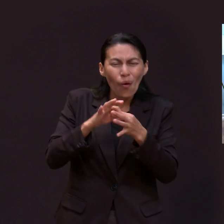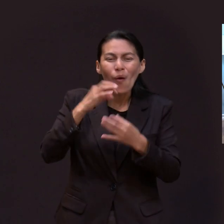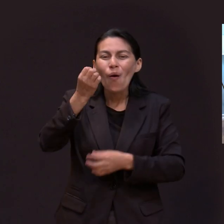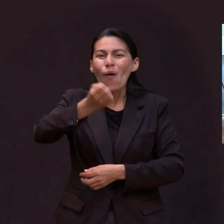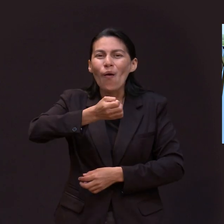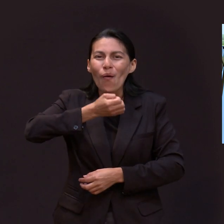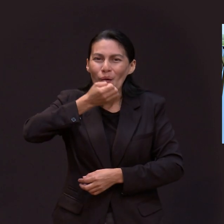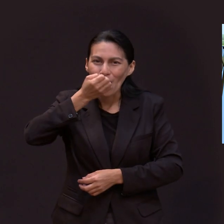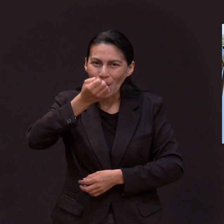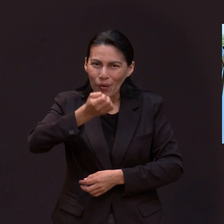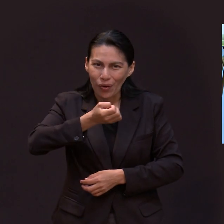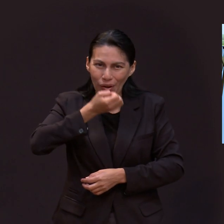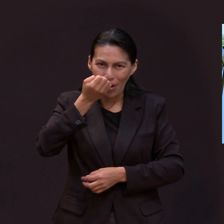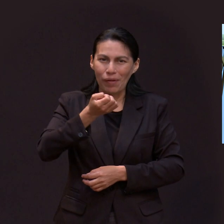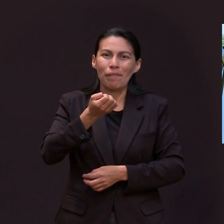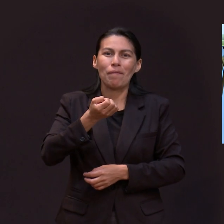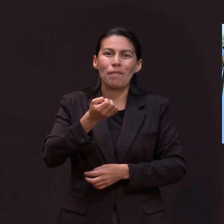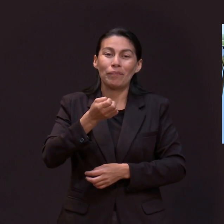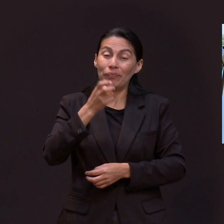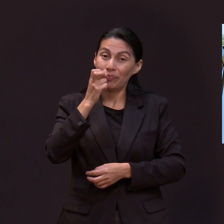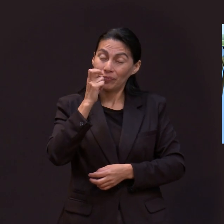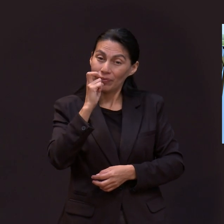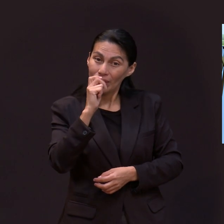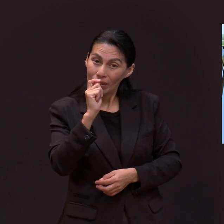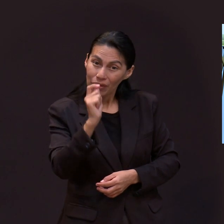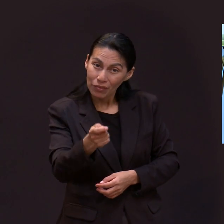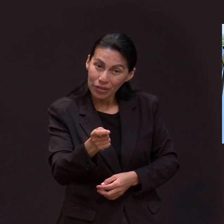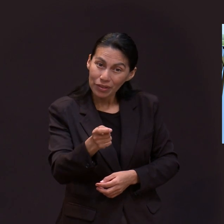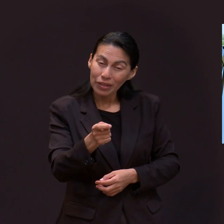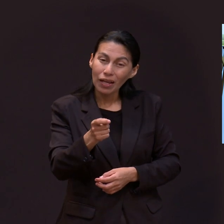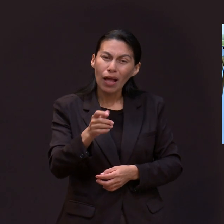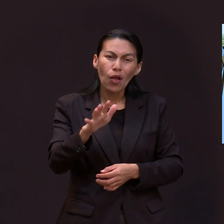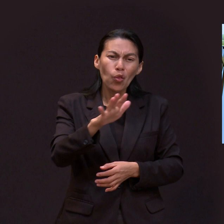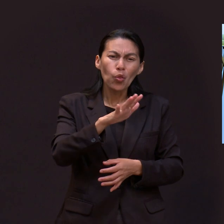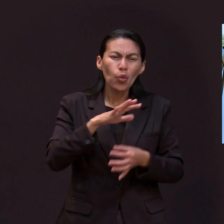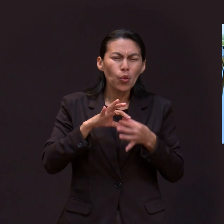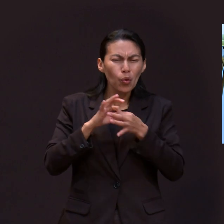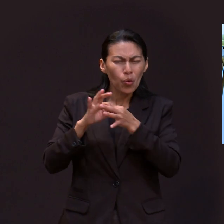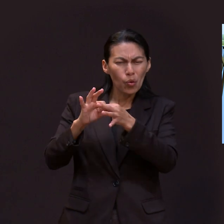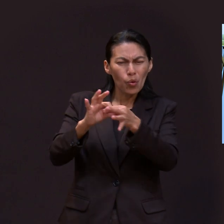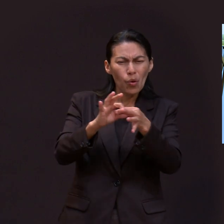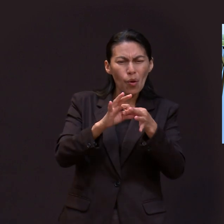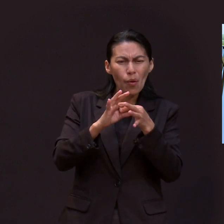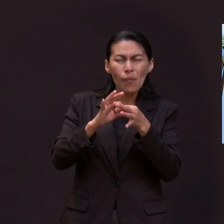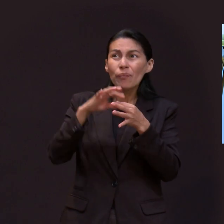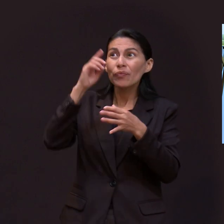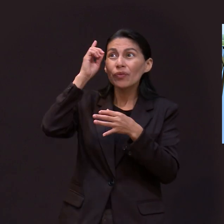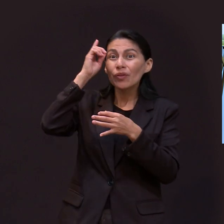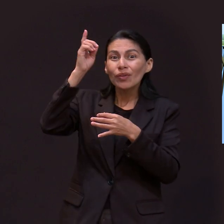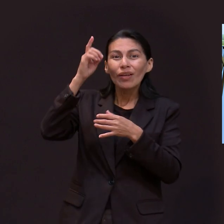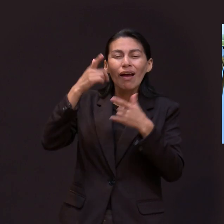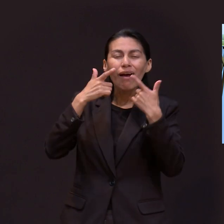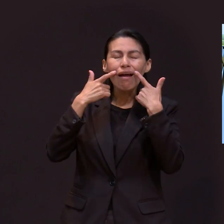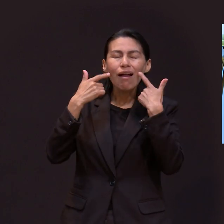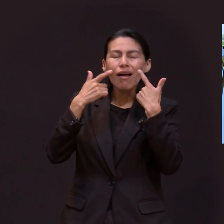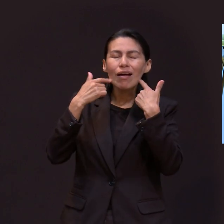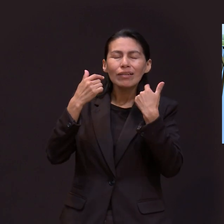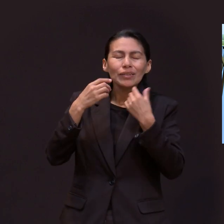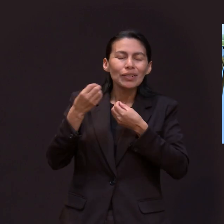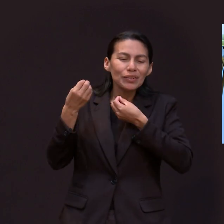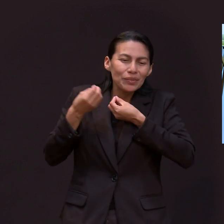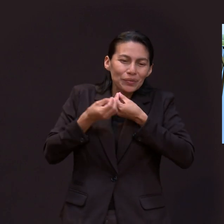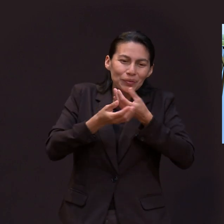una oración eso forma el círculo de beneficencia de la gracia divina